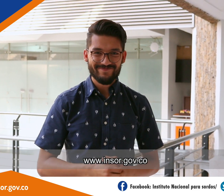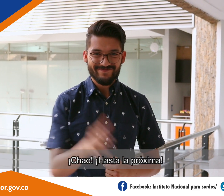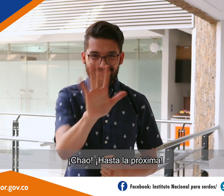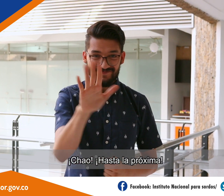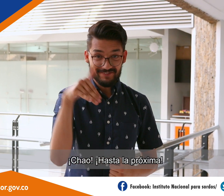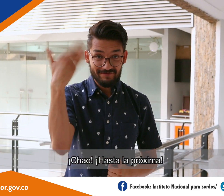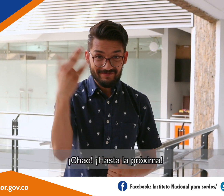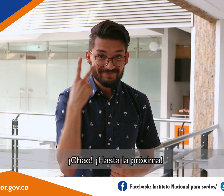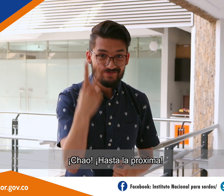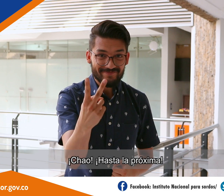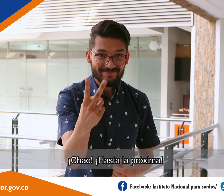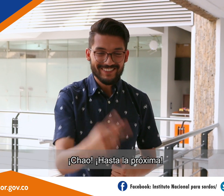Chao, hasta la próxima.